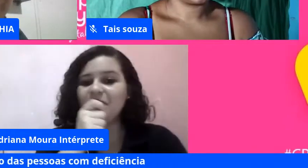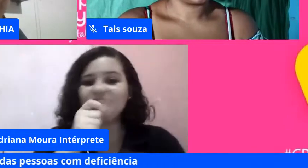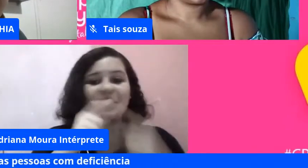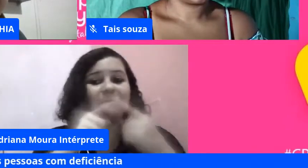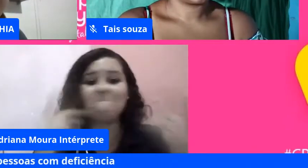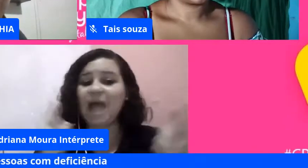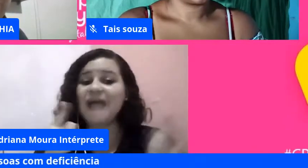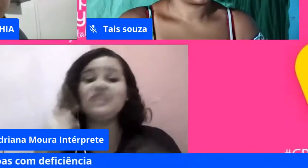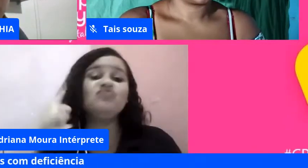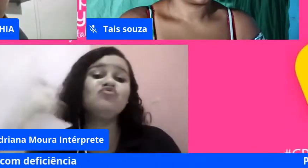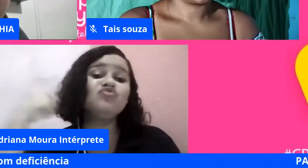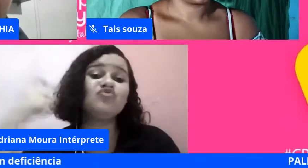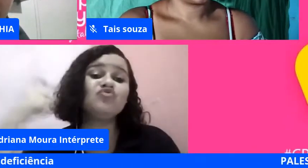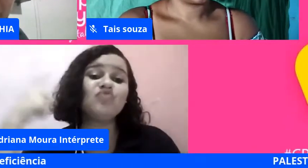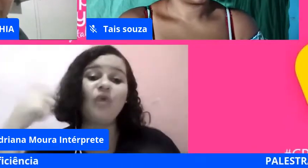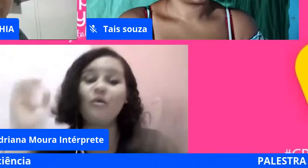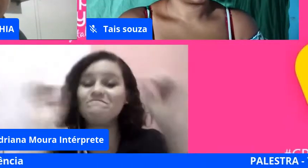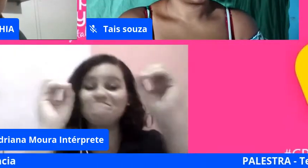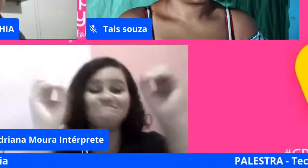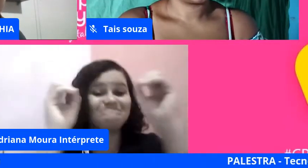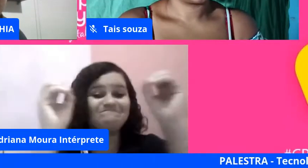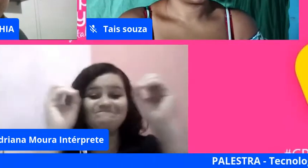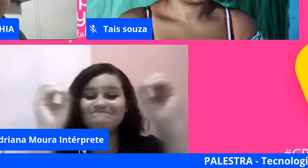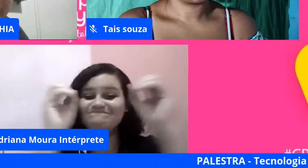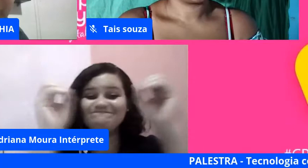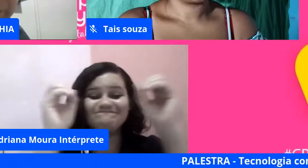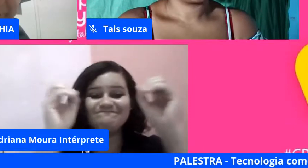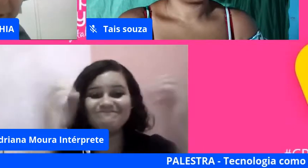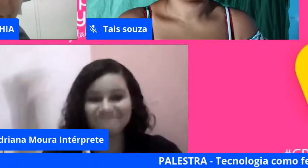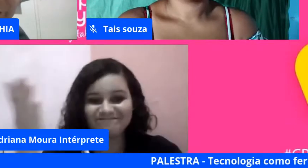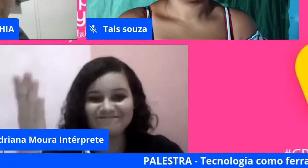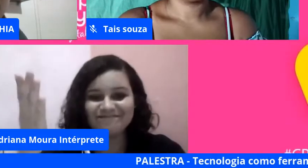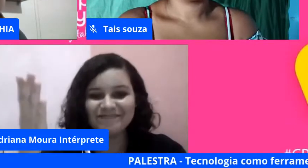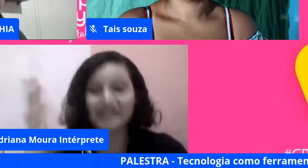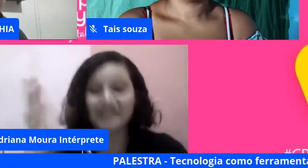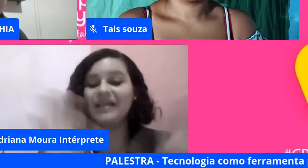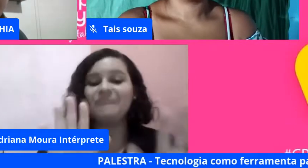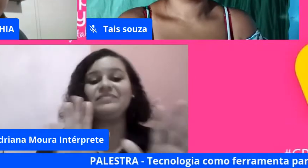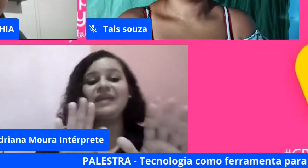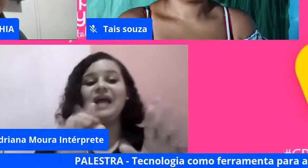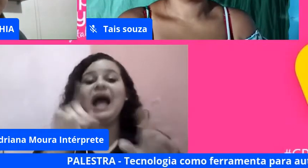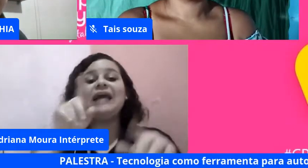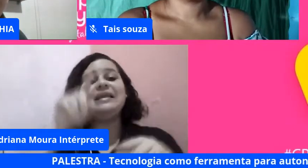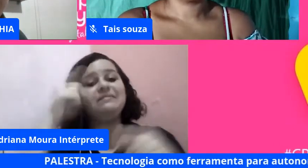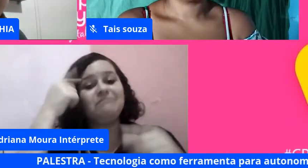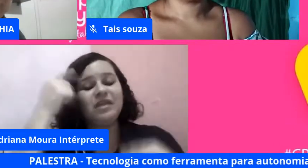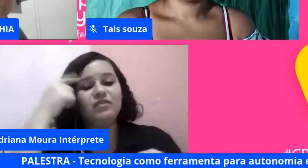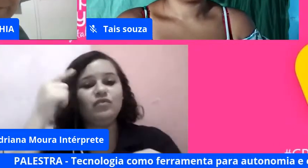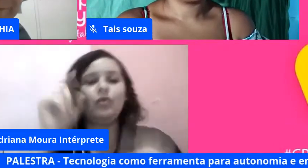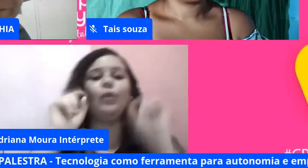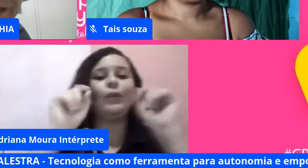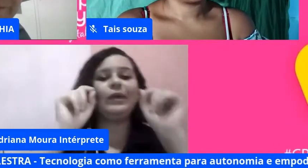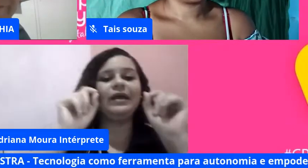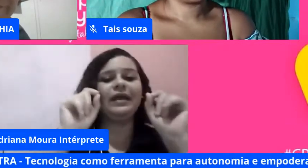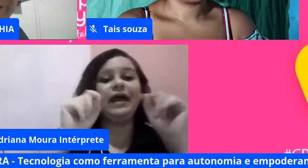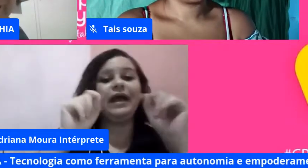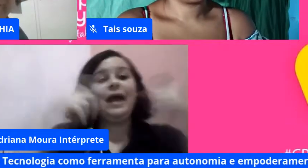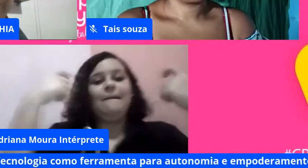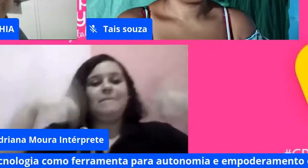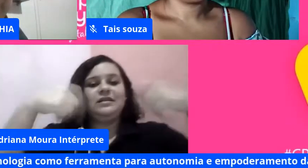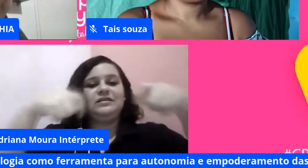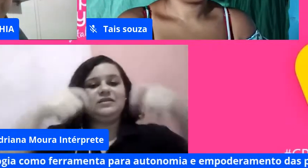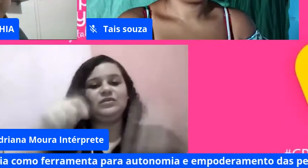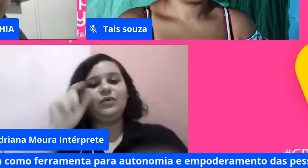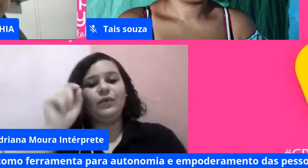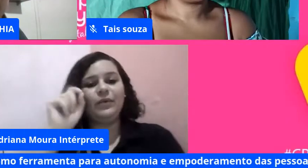dizia, né, ninguém entendia, porque é difícil fazer língua, fazer leitura labial. Então ela, né,